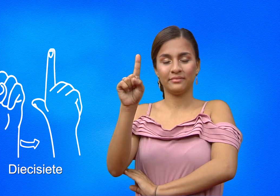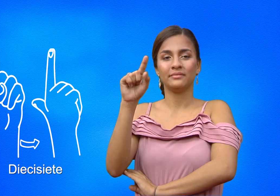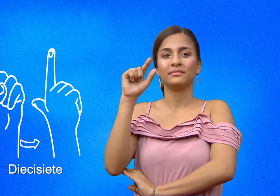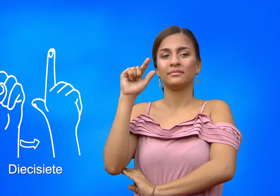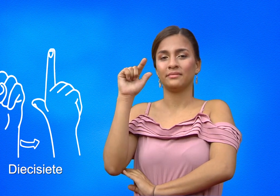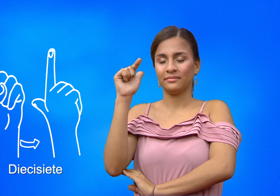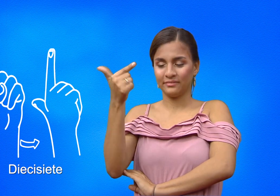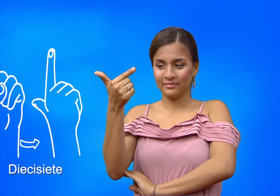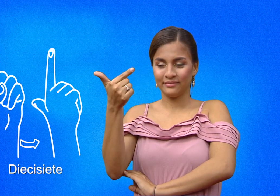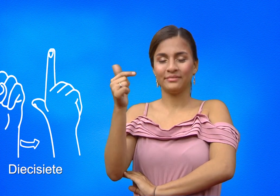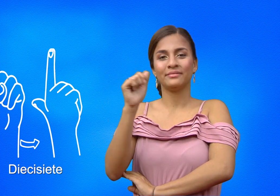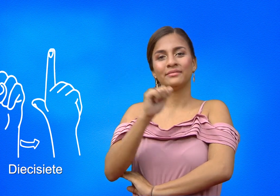17